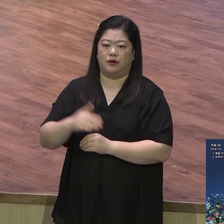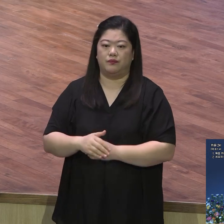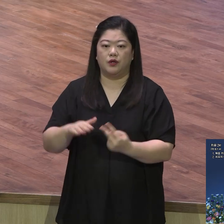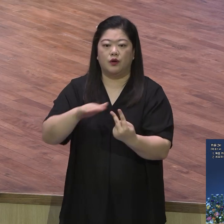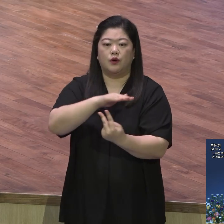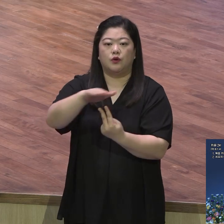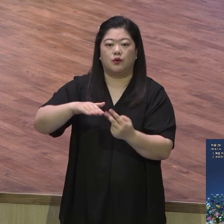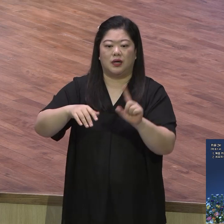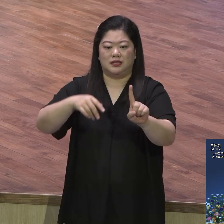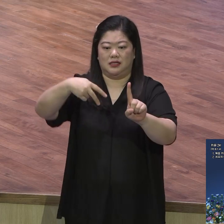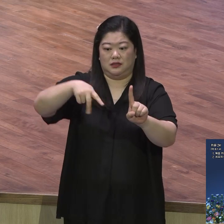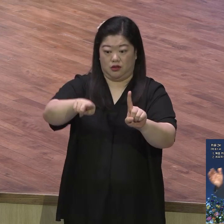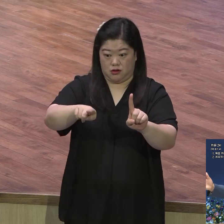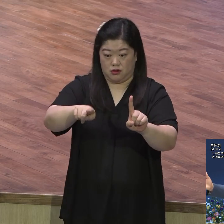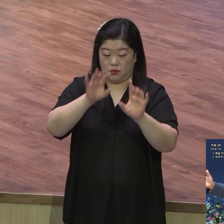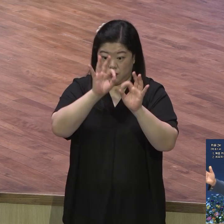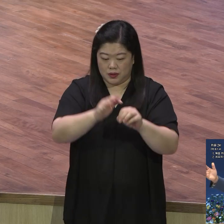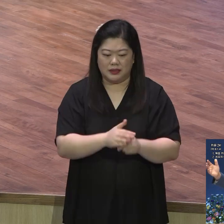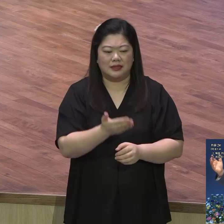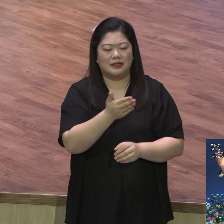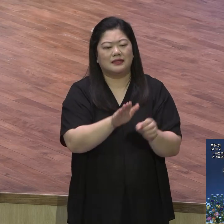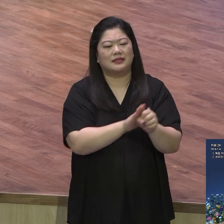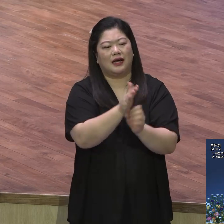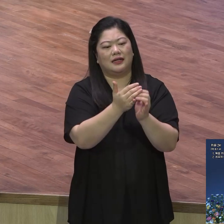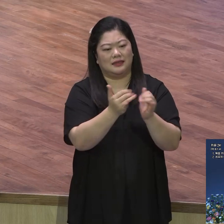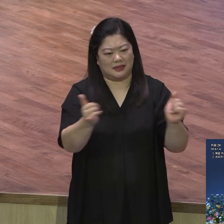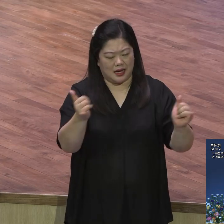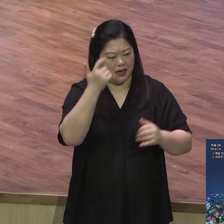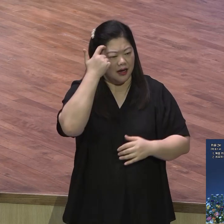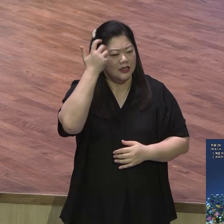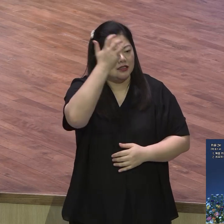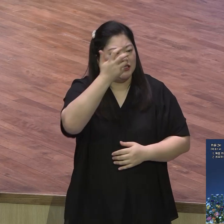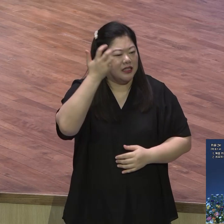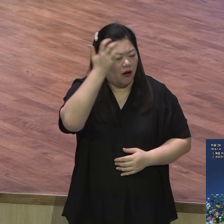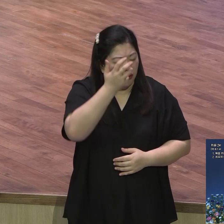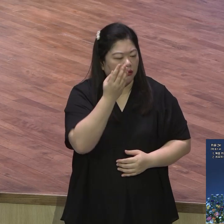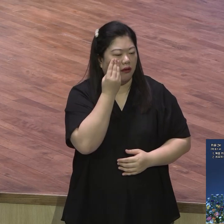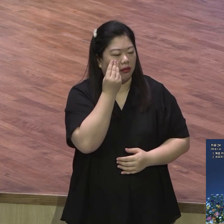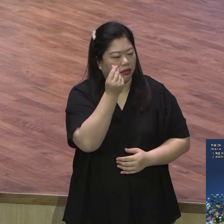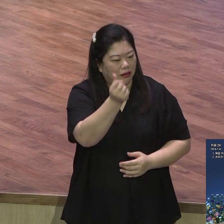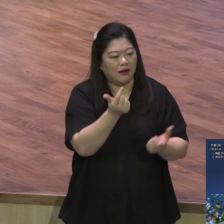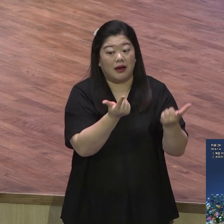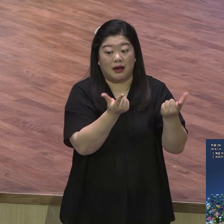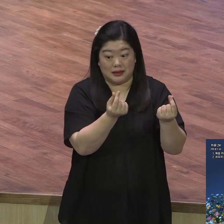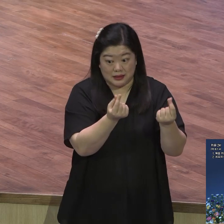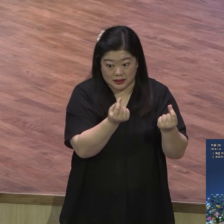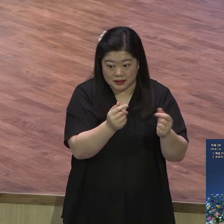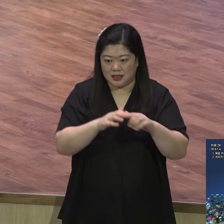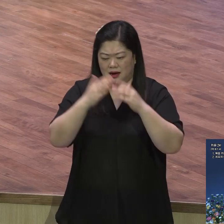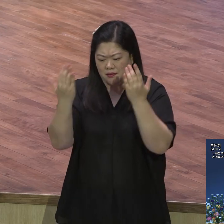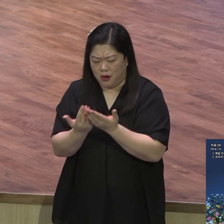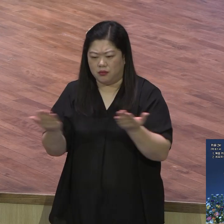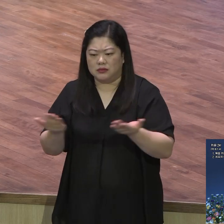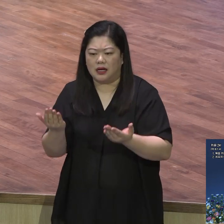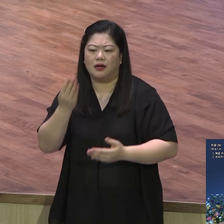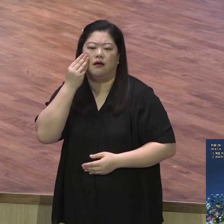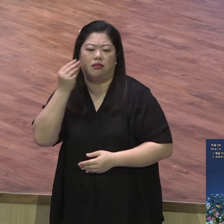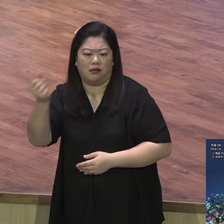1장 2절에 예 예 사랑하는 자요 내 영혼이 잘된다 영혼이 잘된다 뭘 잘된다 뭘 잘된다 말합니까? 은혜 받으면